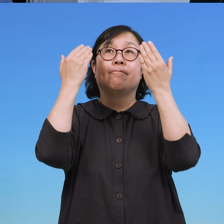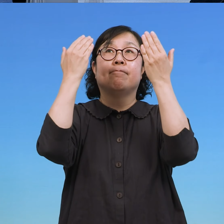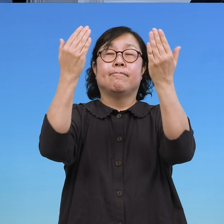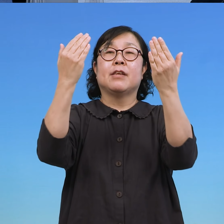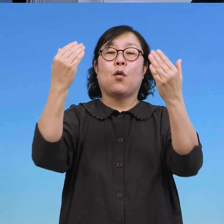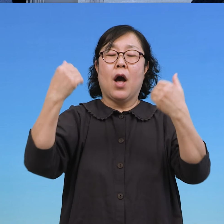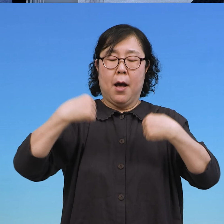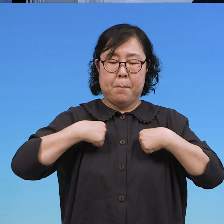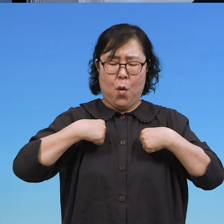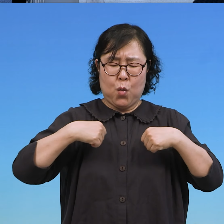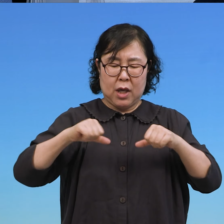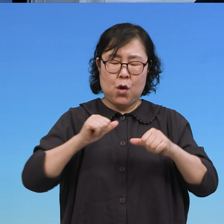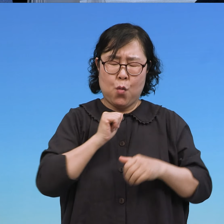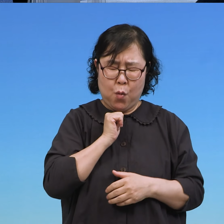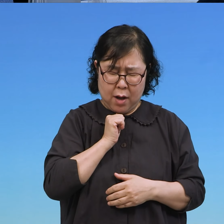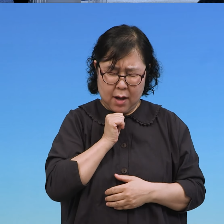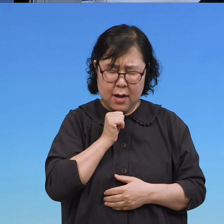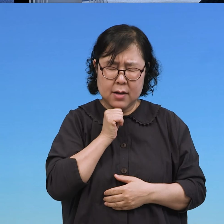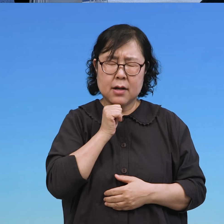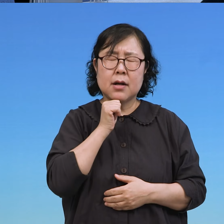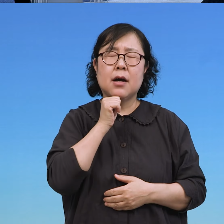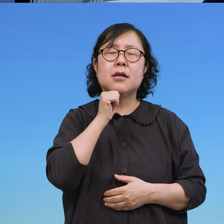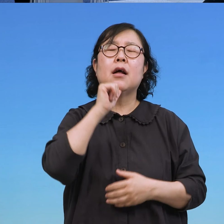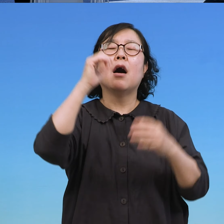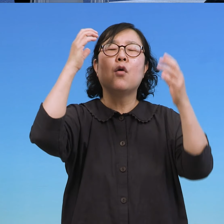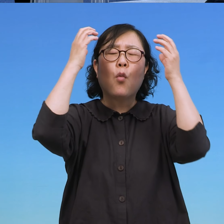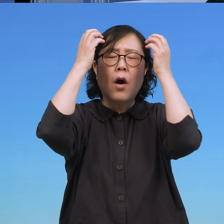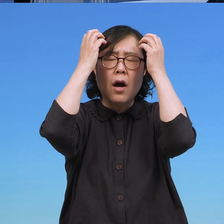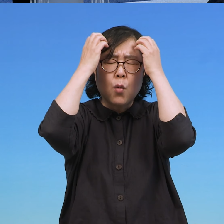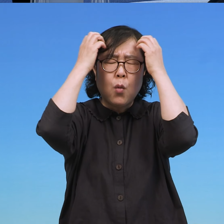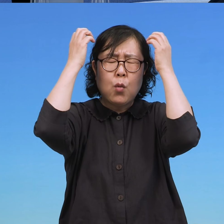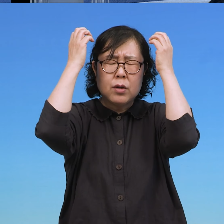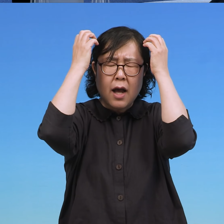희생과 포기와 가난과 고난,